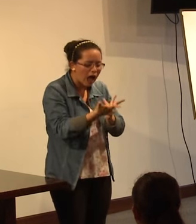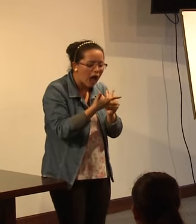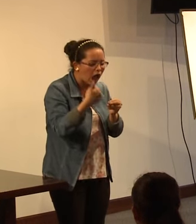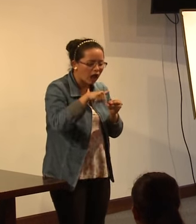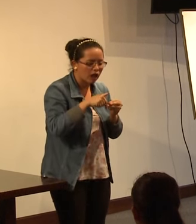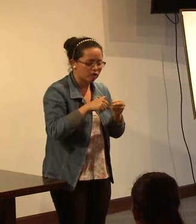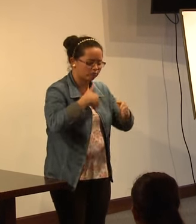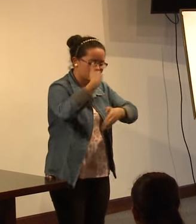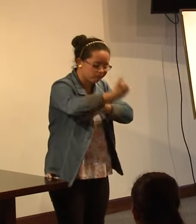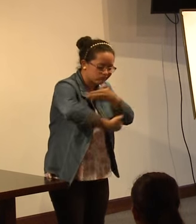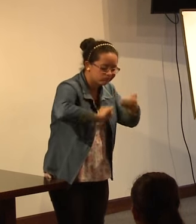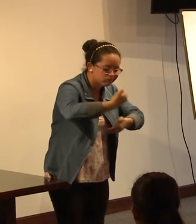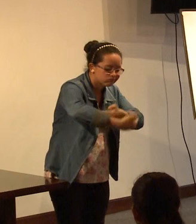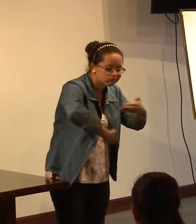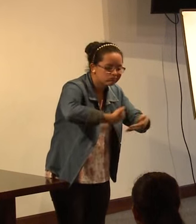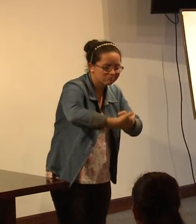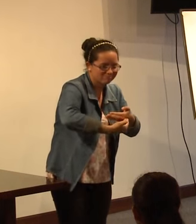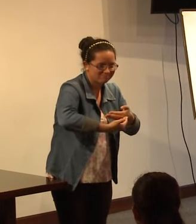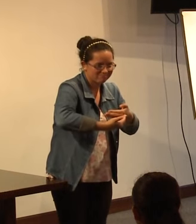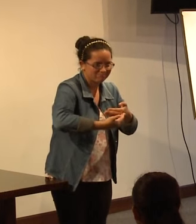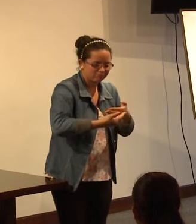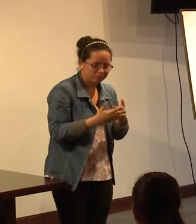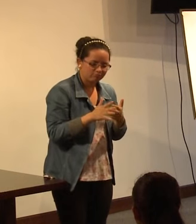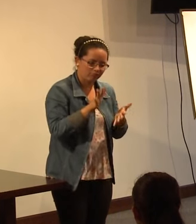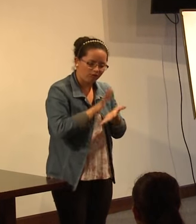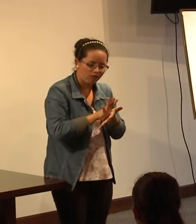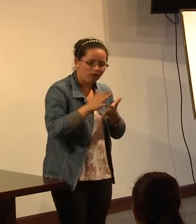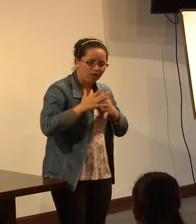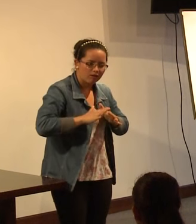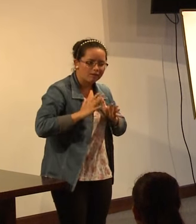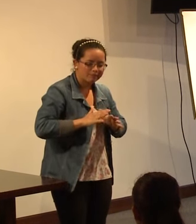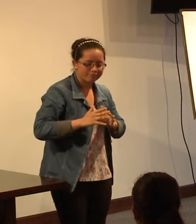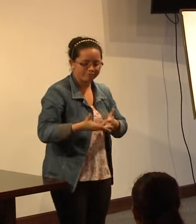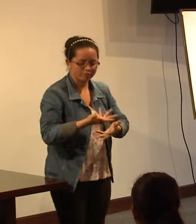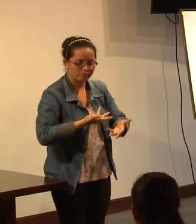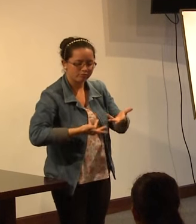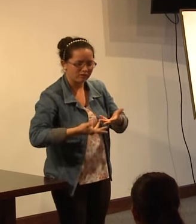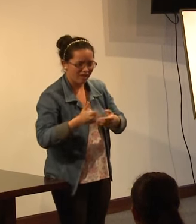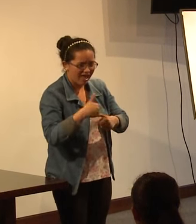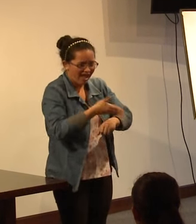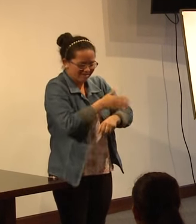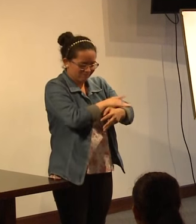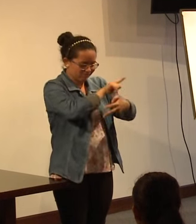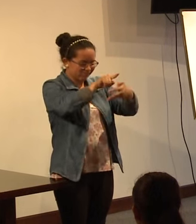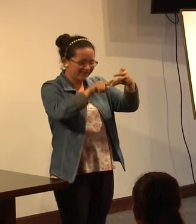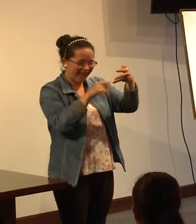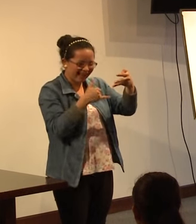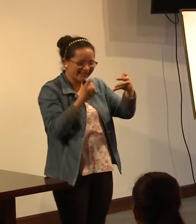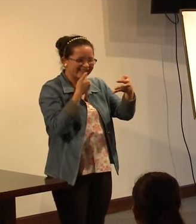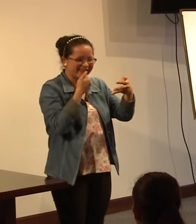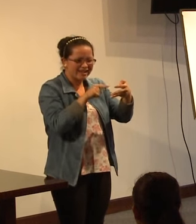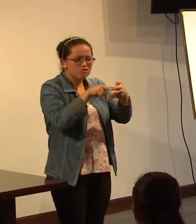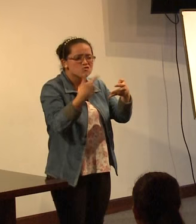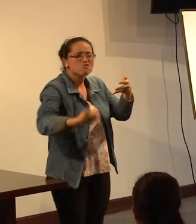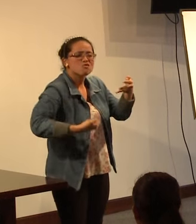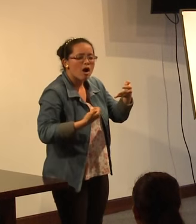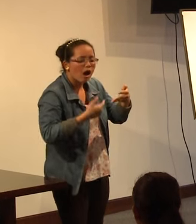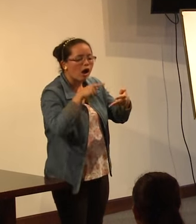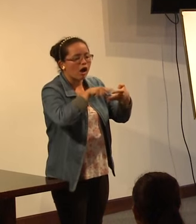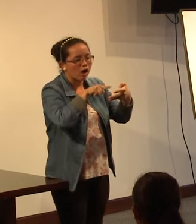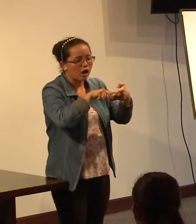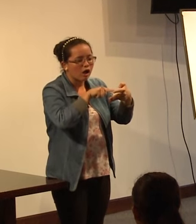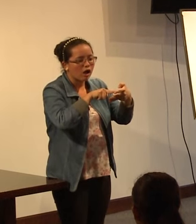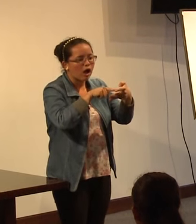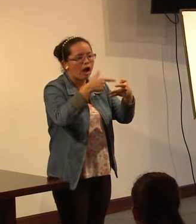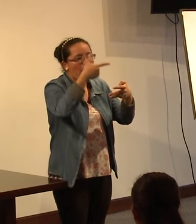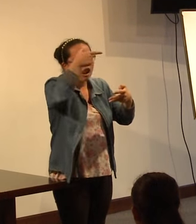proceso que se desarrolle armónicamente, donde se manejen los aspectos que ya les dije anteriormente, es decir, la idea de educar